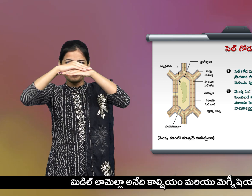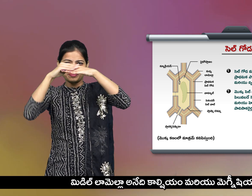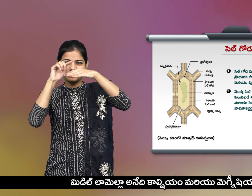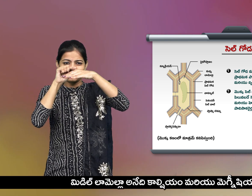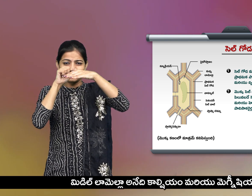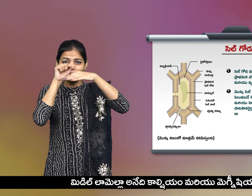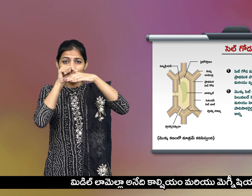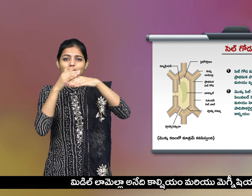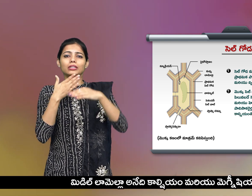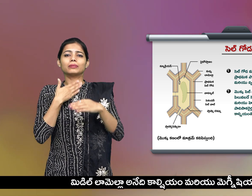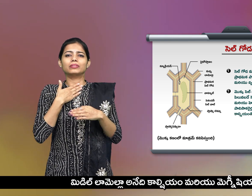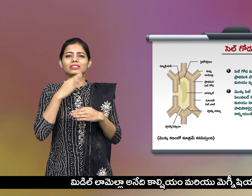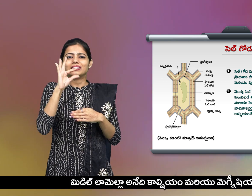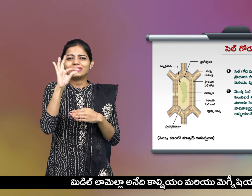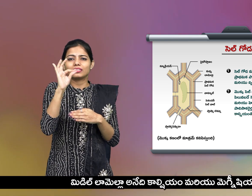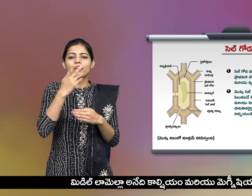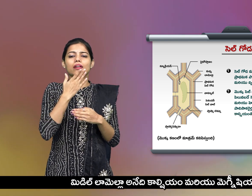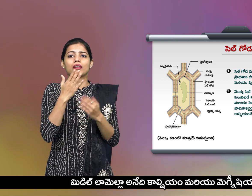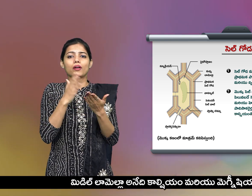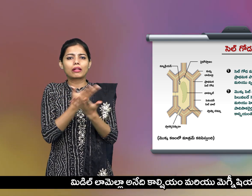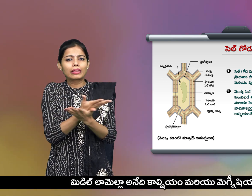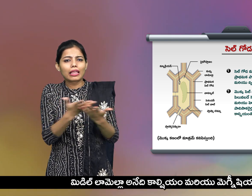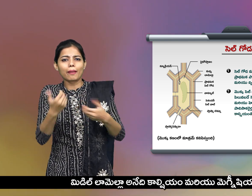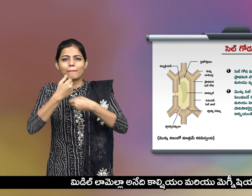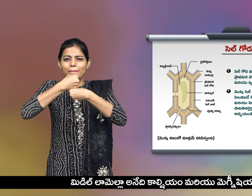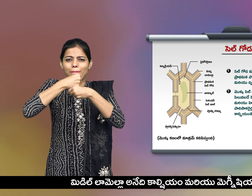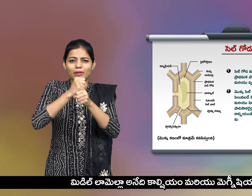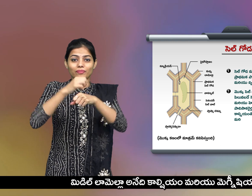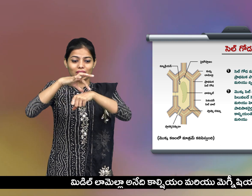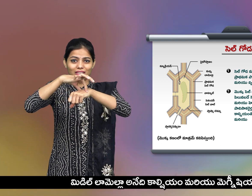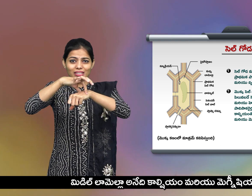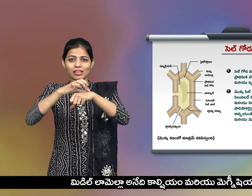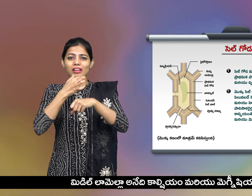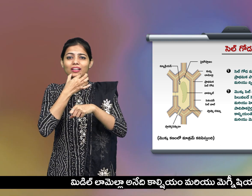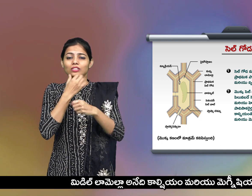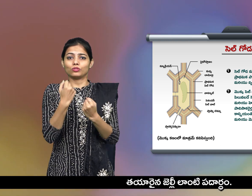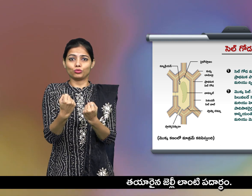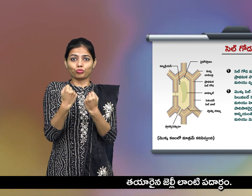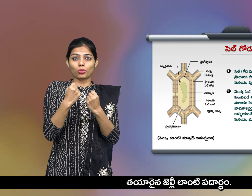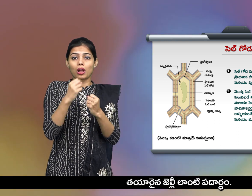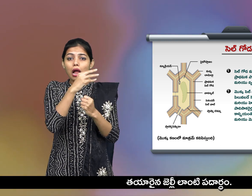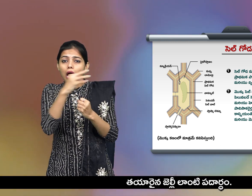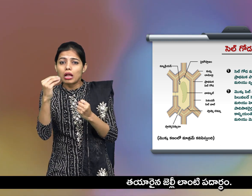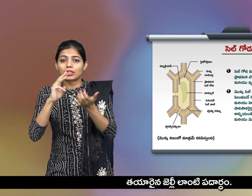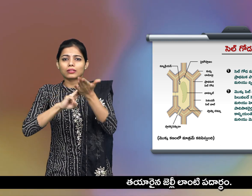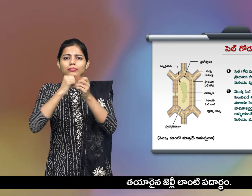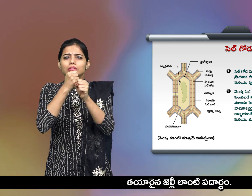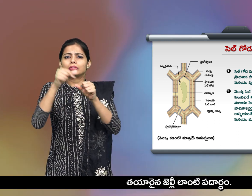మిడిల్ లామెల్లా అనేది కాల్షియం మరియు మెగ్నీషియం పెక్టేట్తో తయారైన జెల్లీ లాంటి పదార్థం.